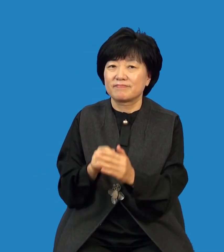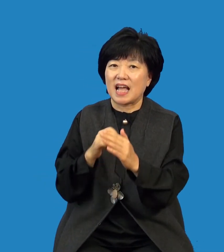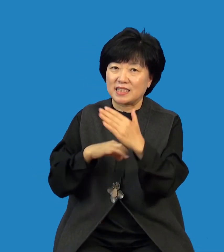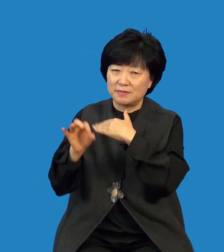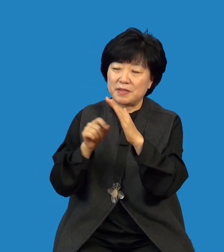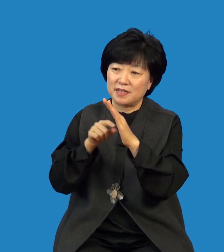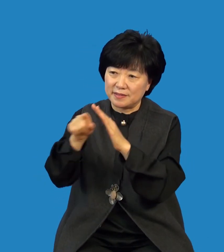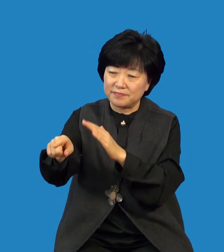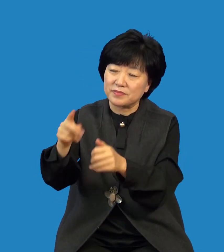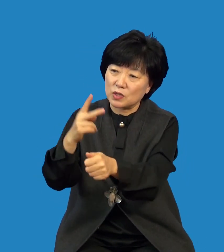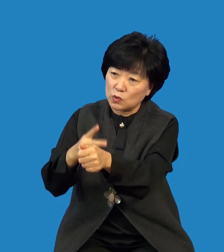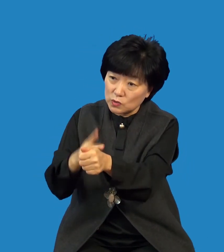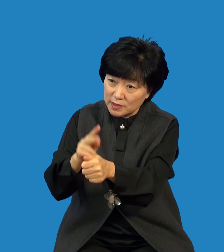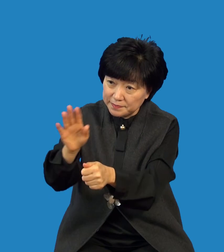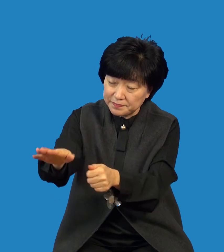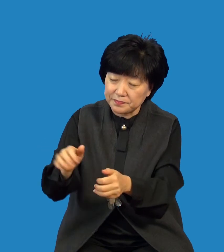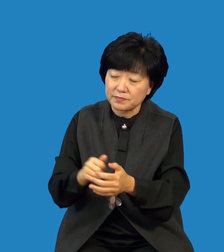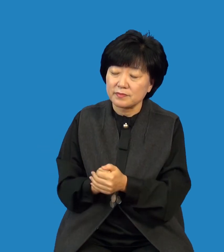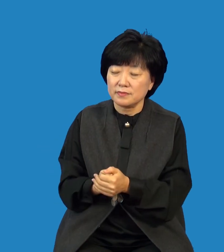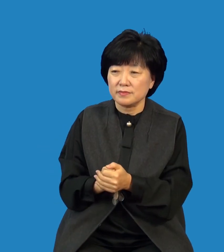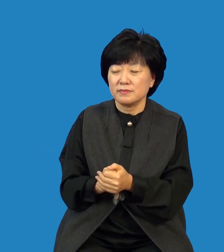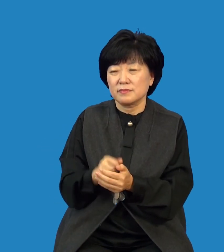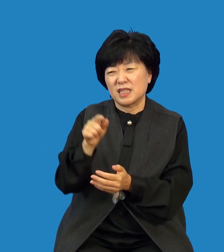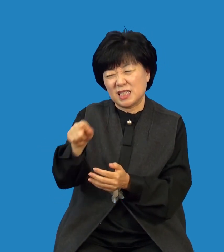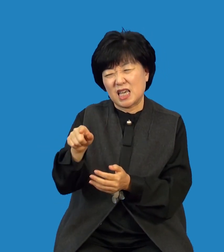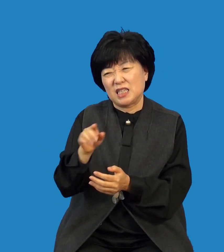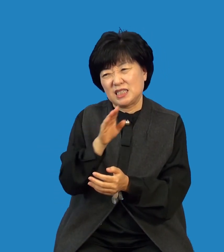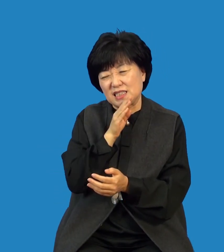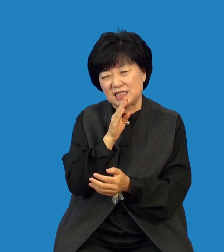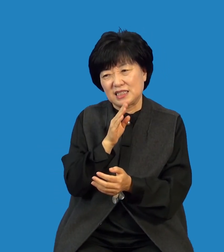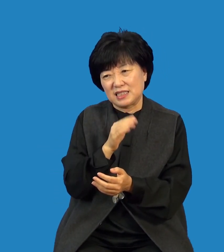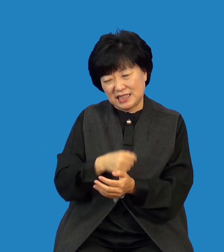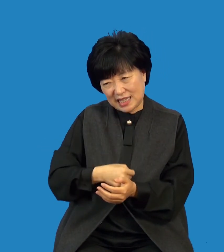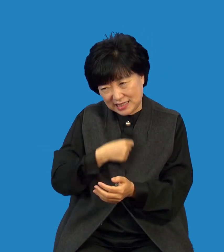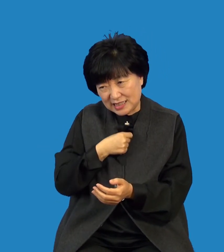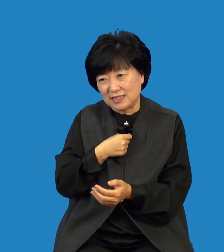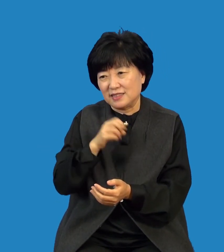거죠. 사실은 그게 아니고요. 이러저렇게 해서